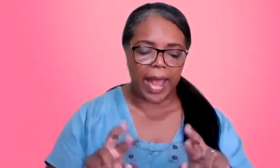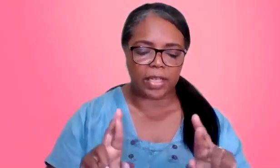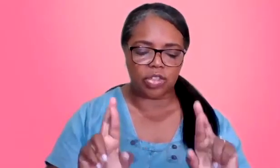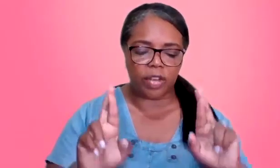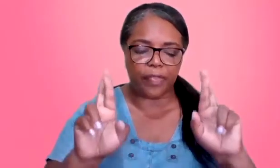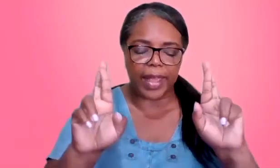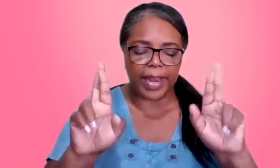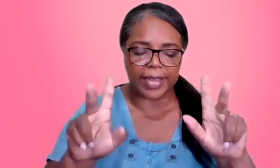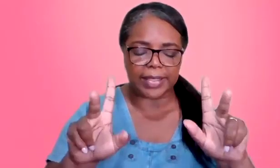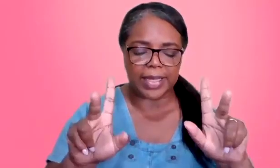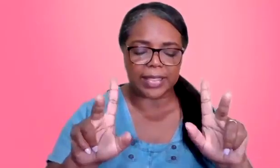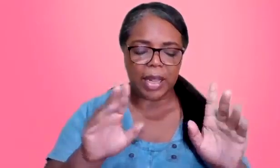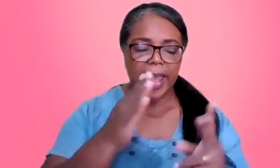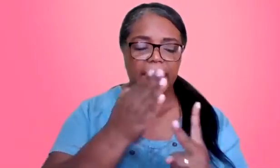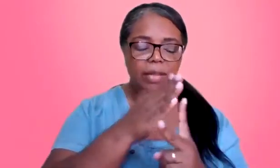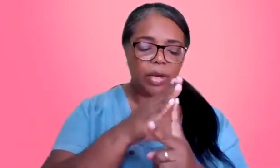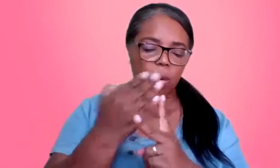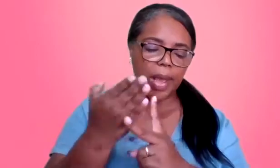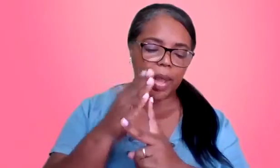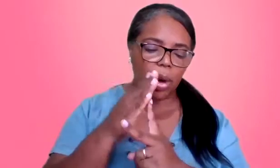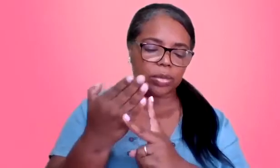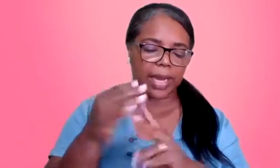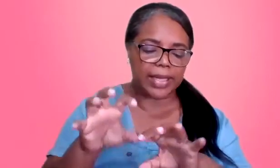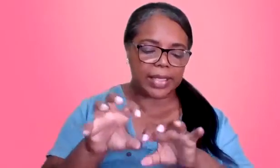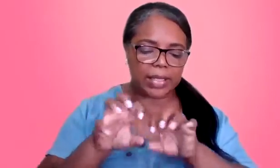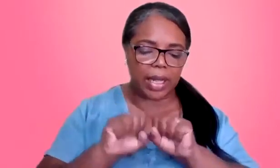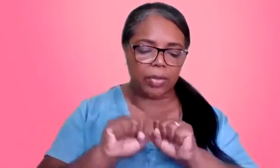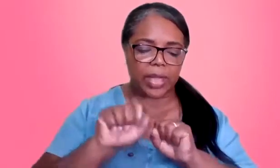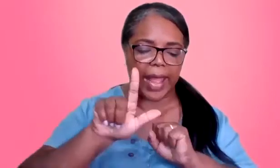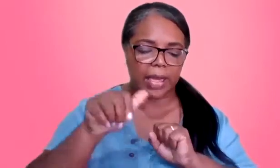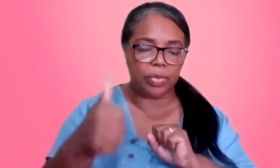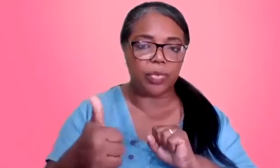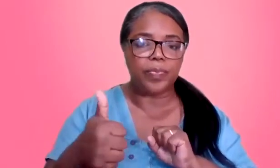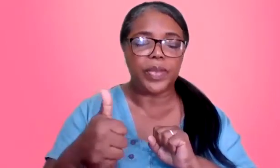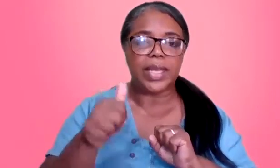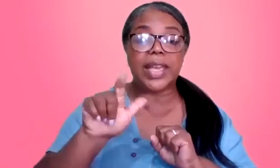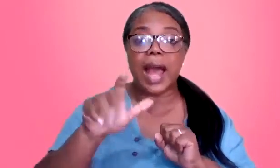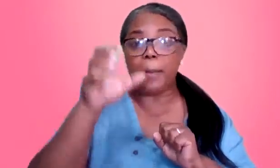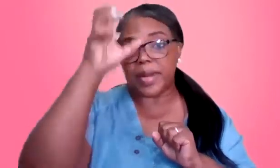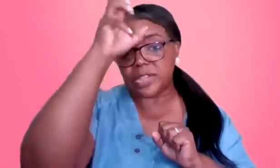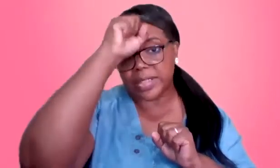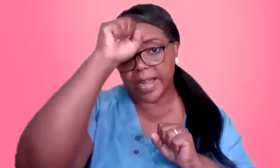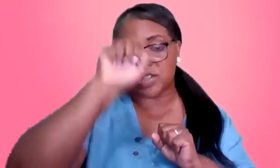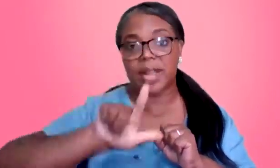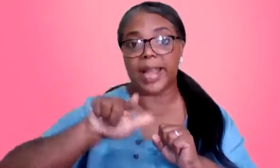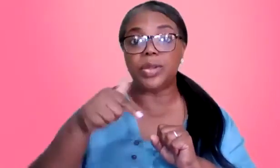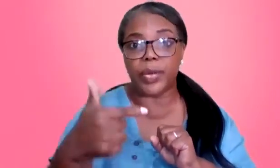as diferenças entre uma e outra aquisição da L1 e a aprendizagem da